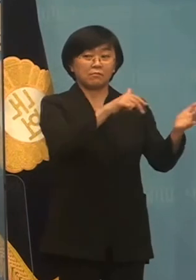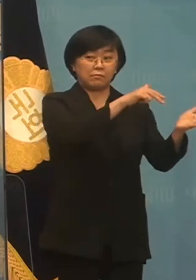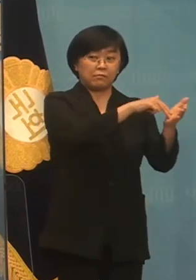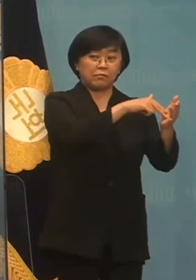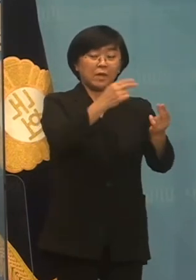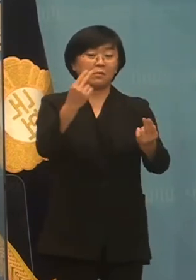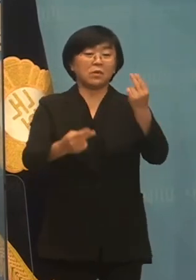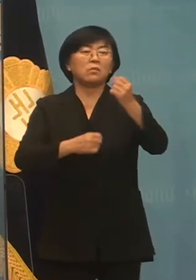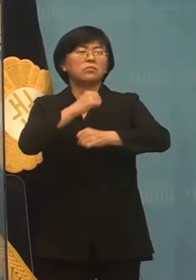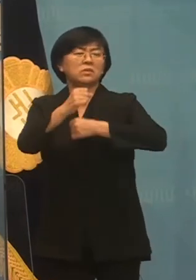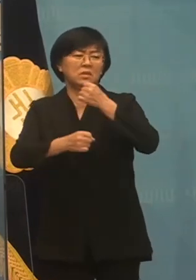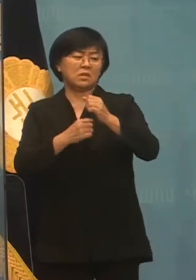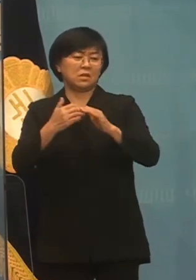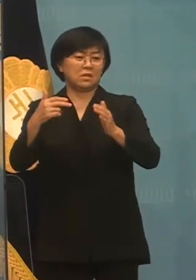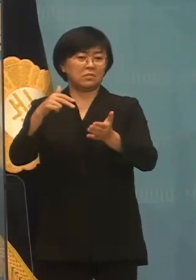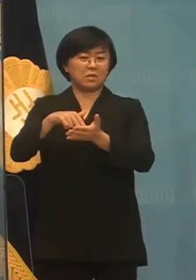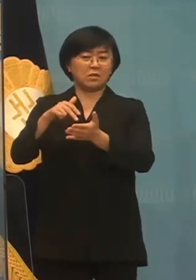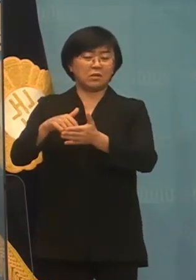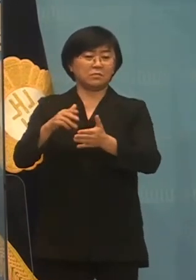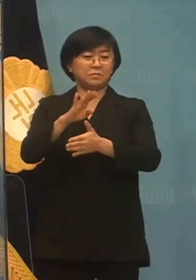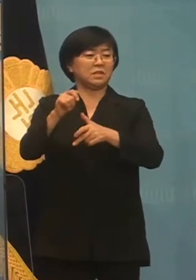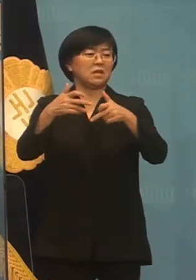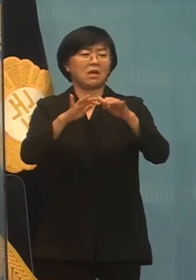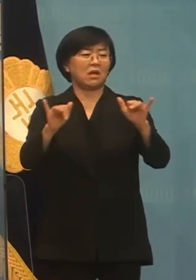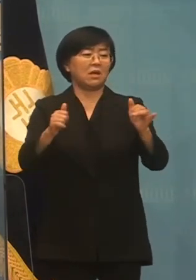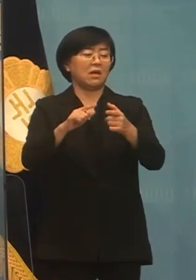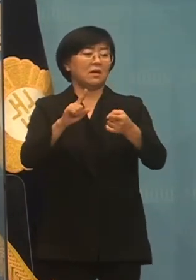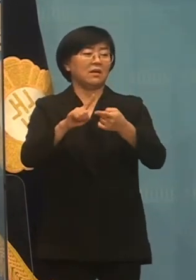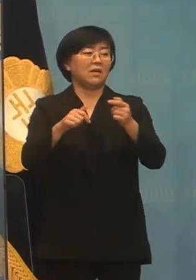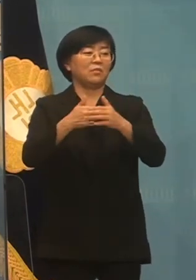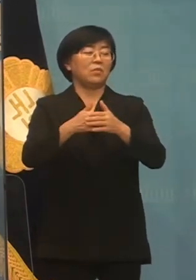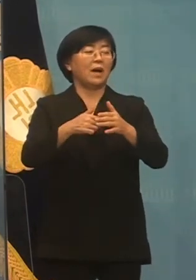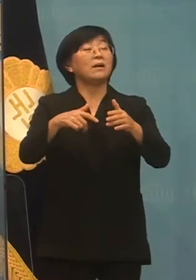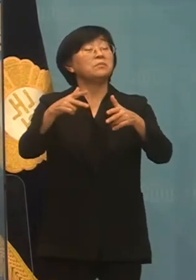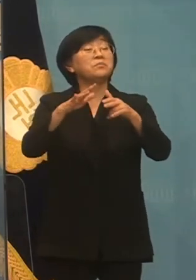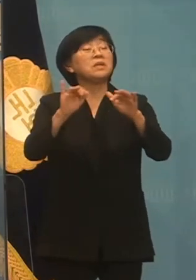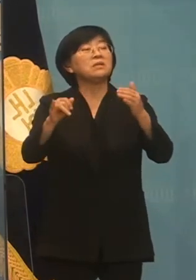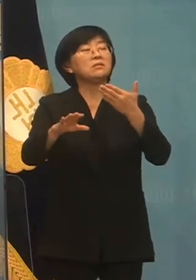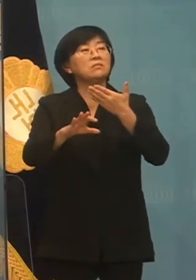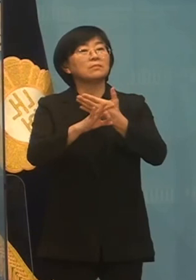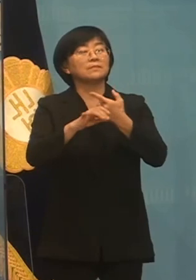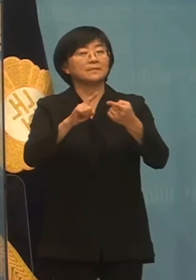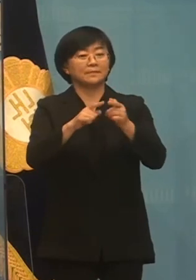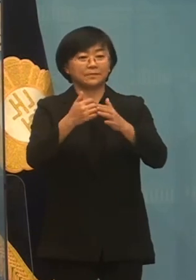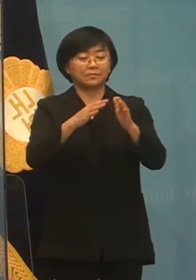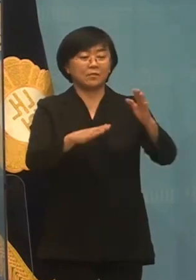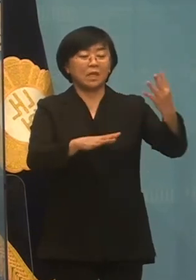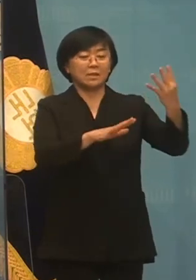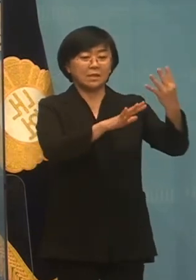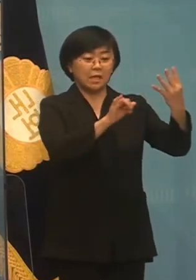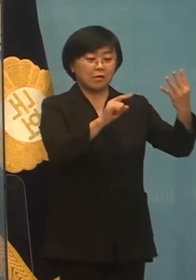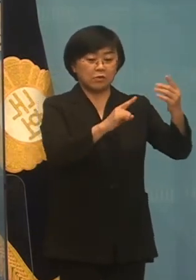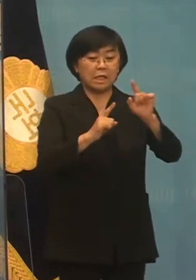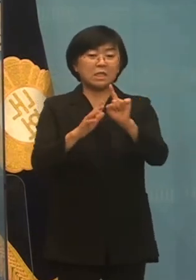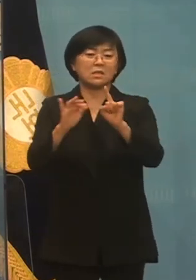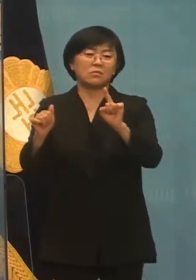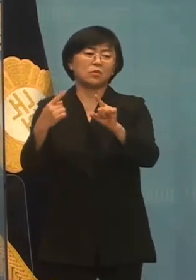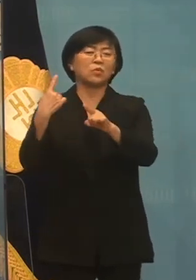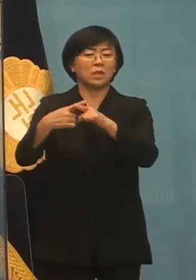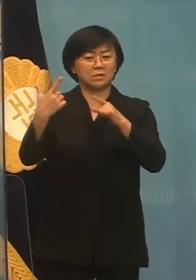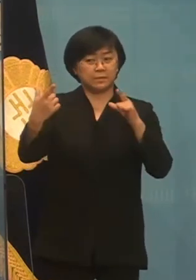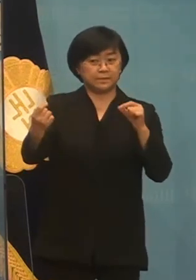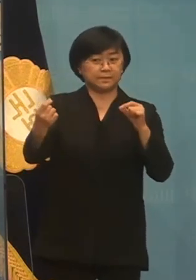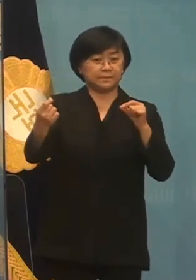사람들에 비해 프리랜서나 비정규 노동자의 이야기는 또 적게 들리고 있죠. 4인 가구에 1인 가구도 저는 마찬가지라고